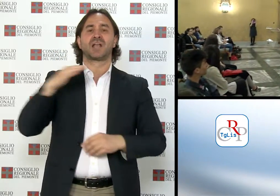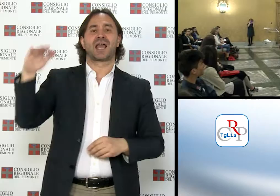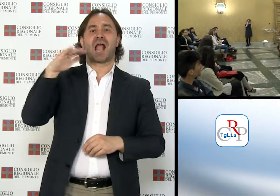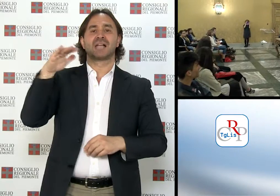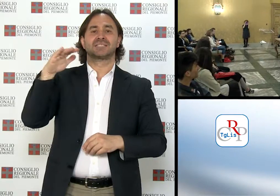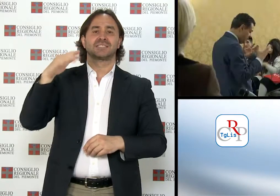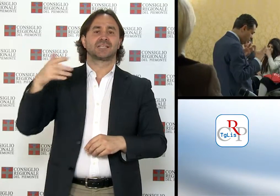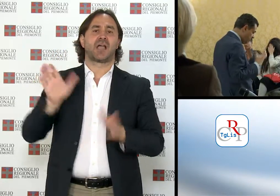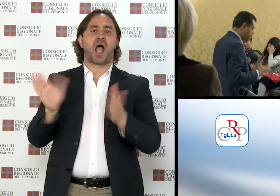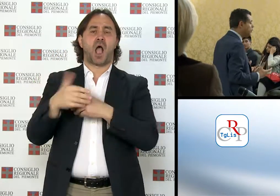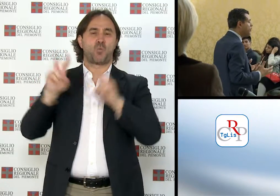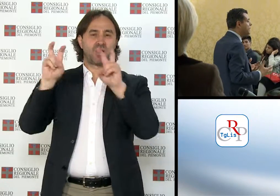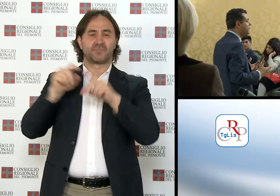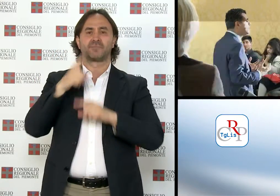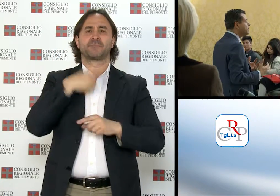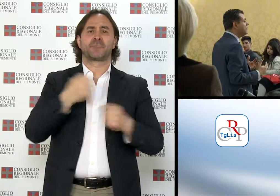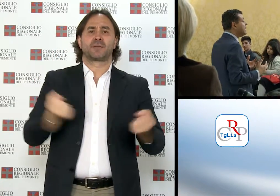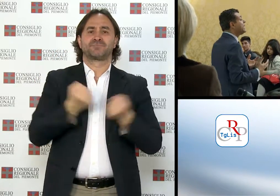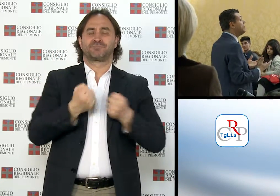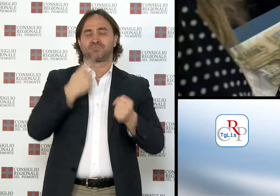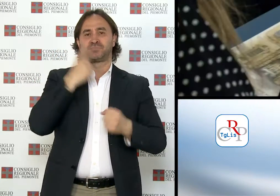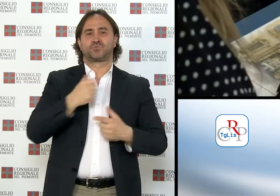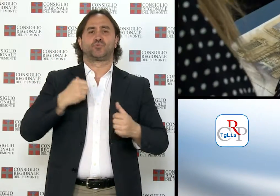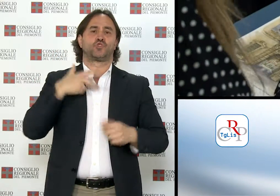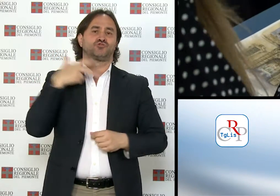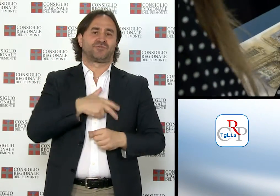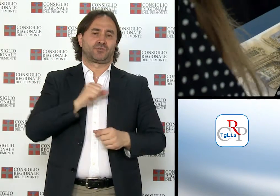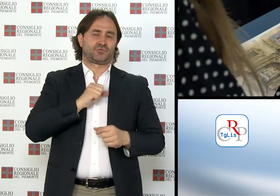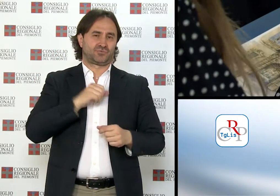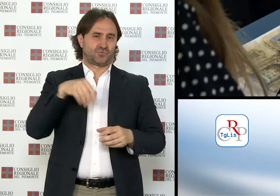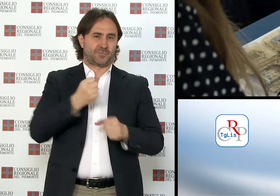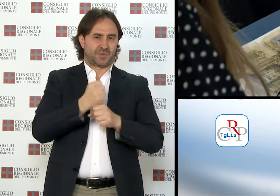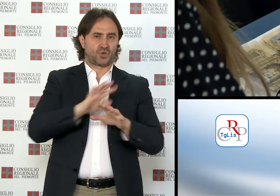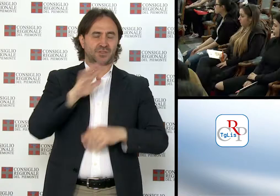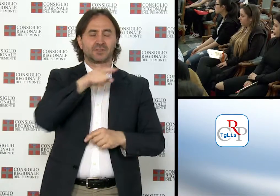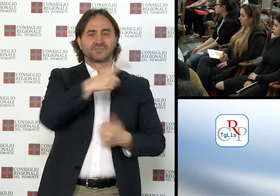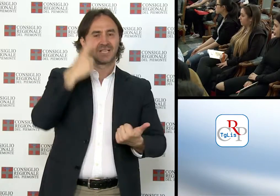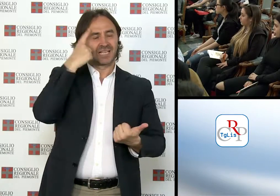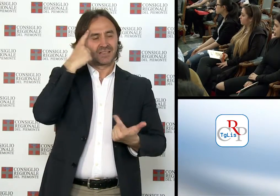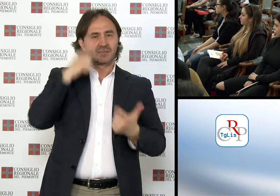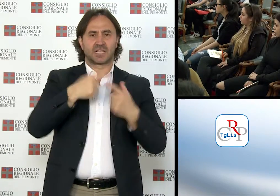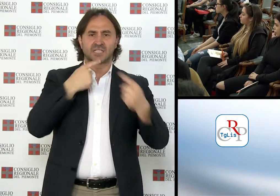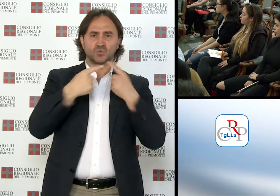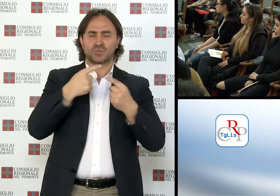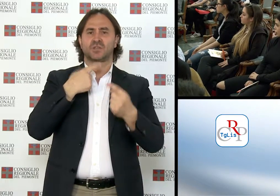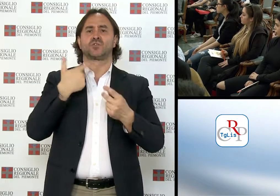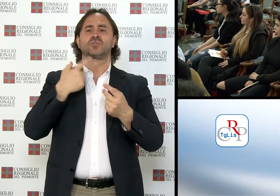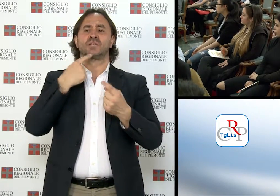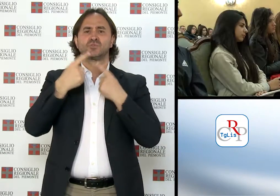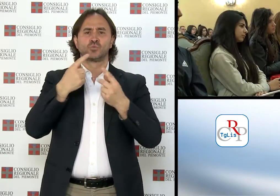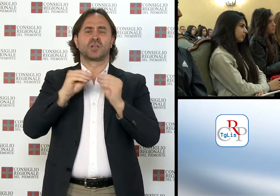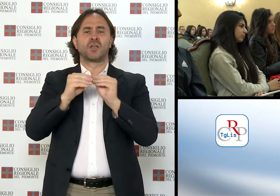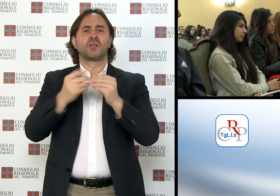educazione civica del consiglio regionale che permette agli studenti di ideare scrivere discutere e votare il testo di una legge